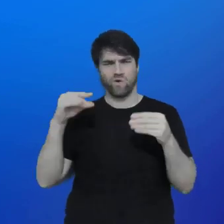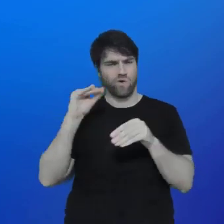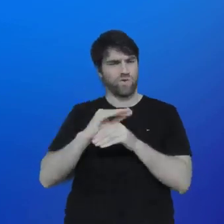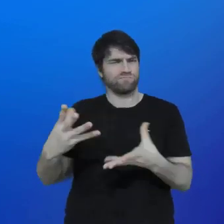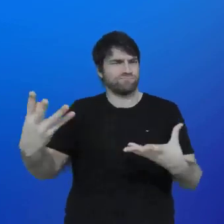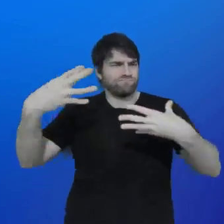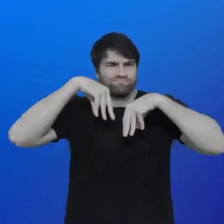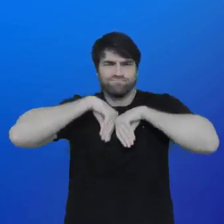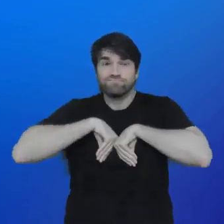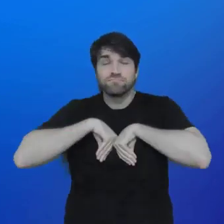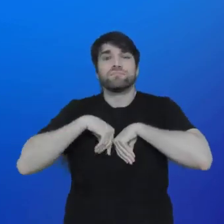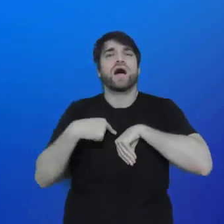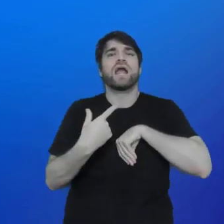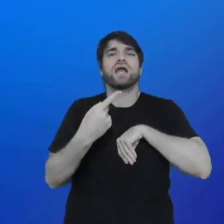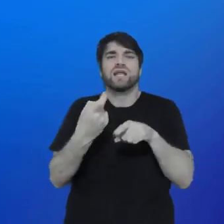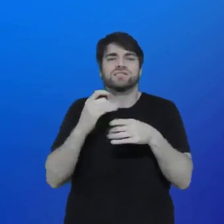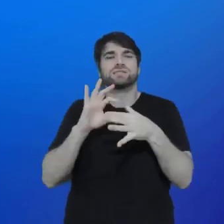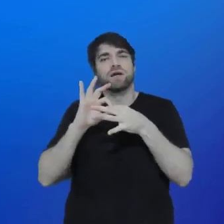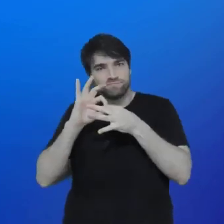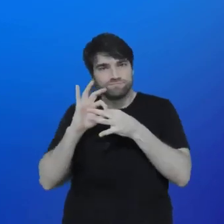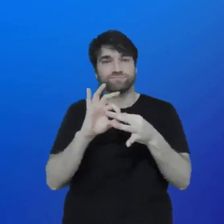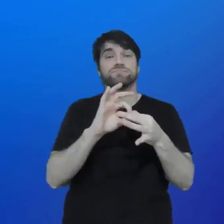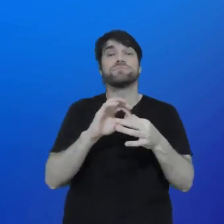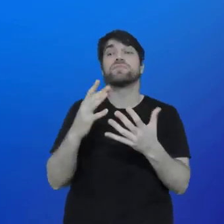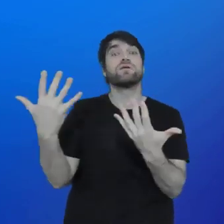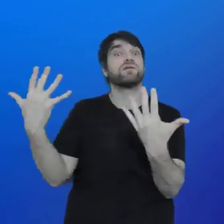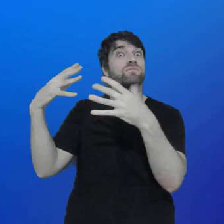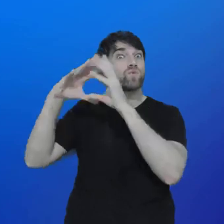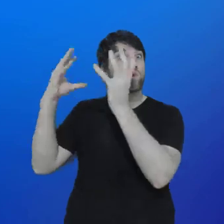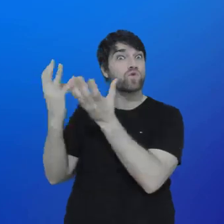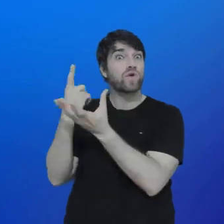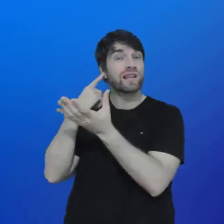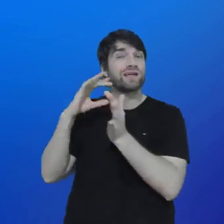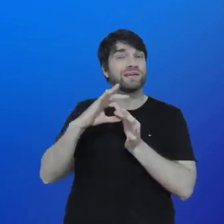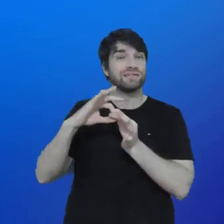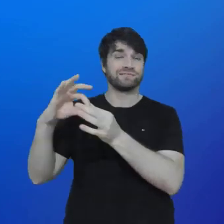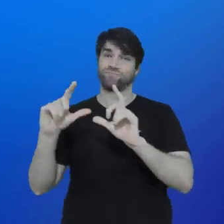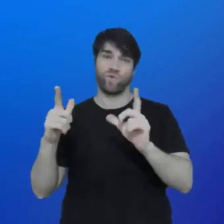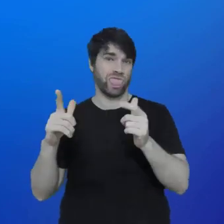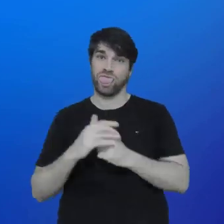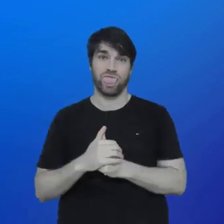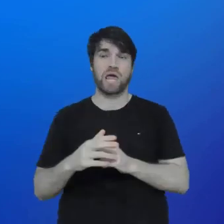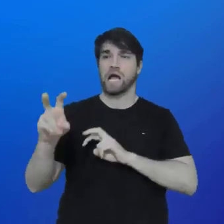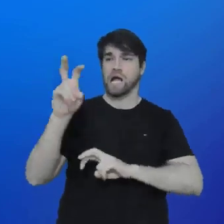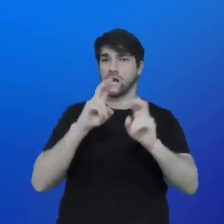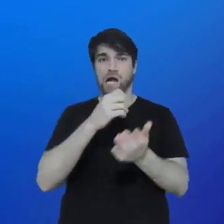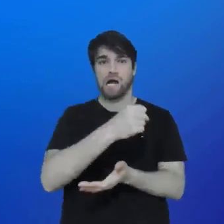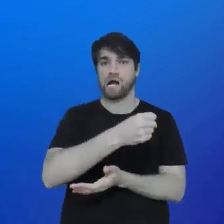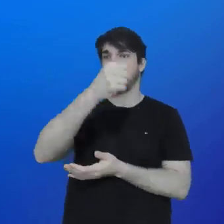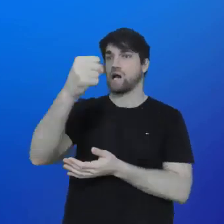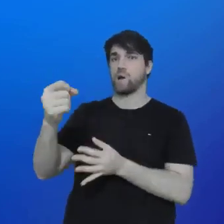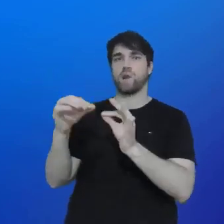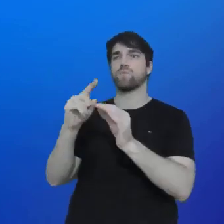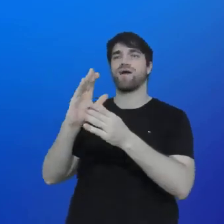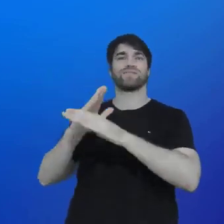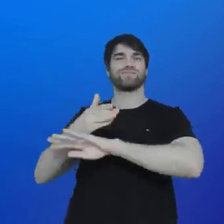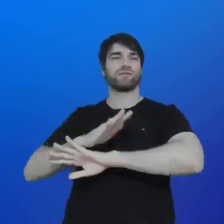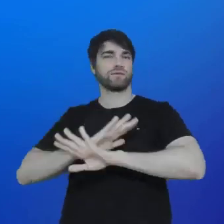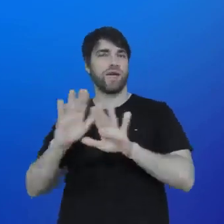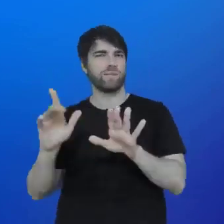Intenten imaginar una persona sorda con su identidad, su cultura, su lengua, estrechamente ligado a esto. En el mundo oyente estas cosas no están. Puede conseguir un intérprete,